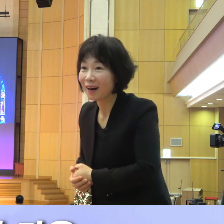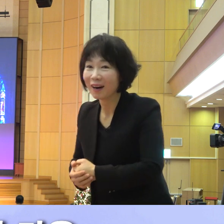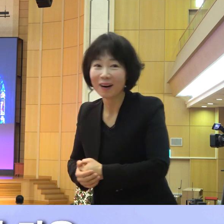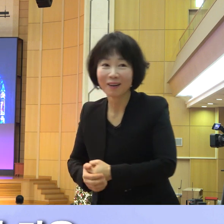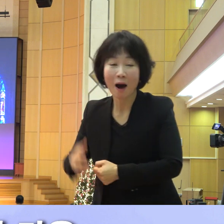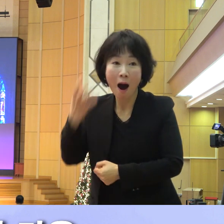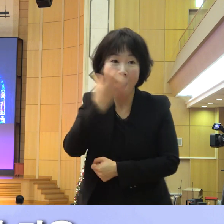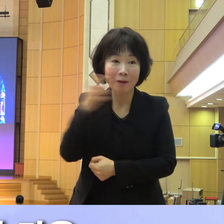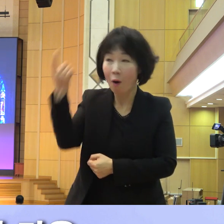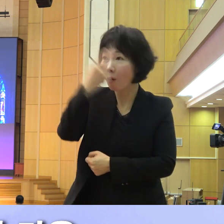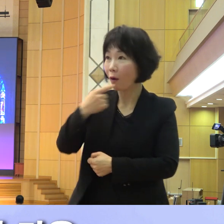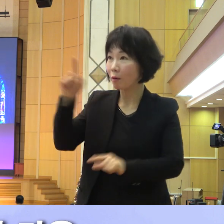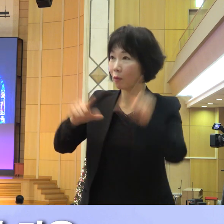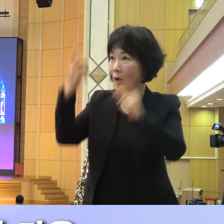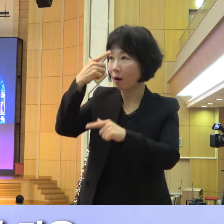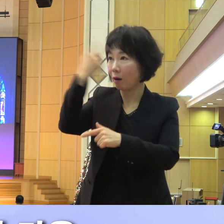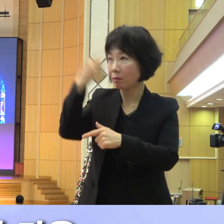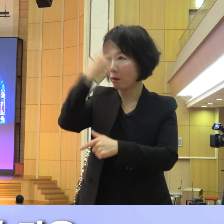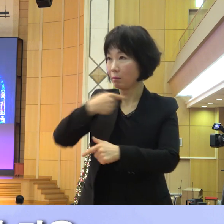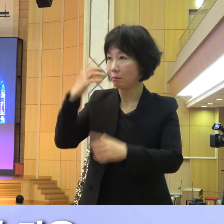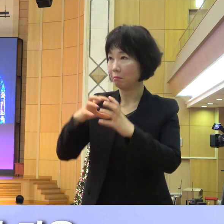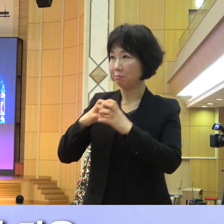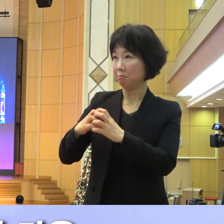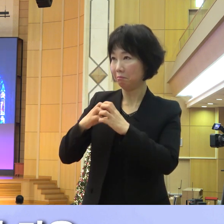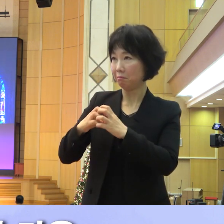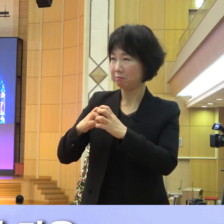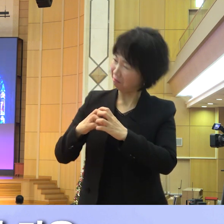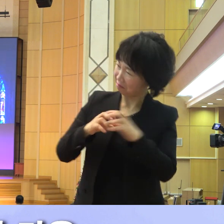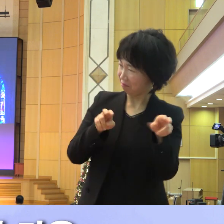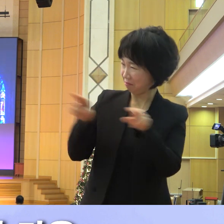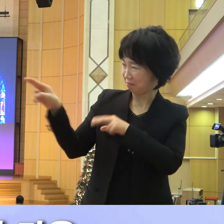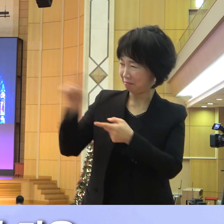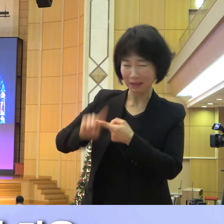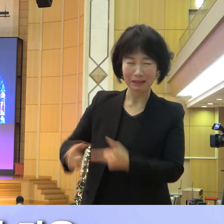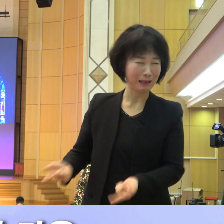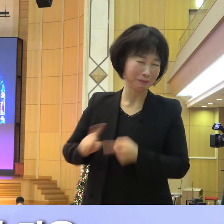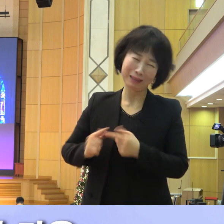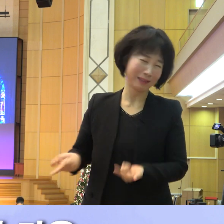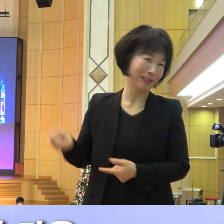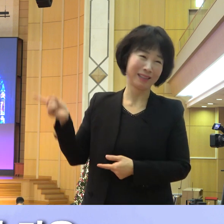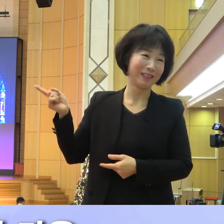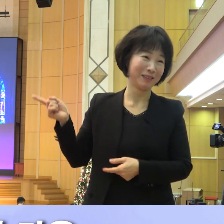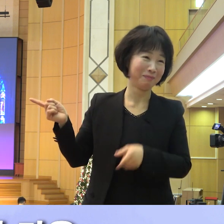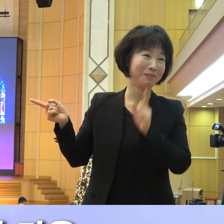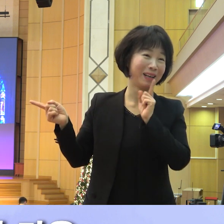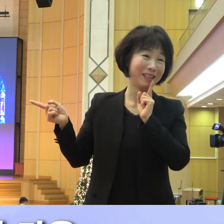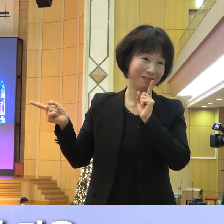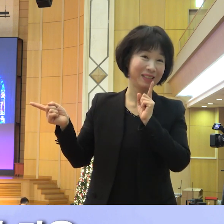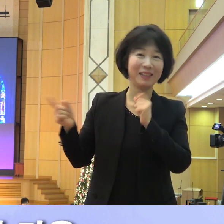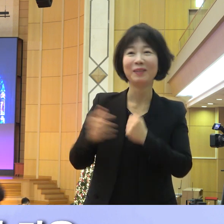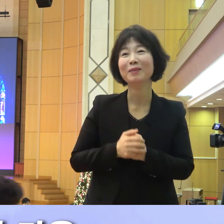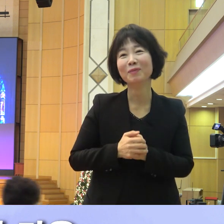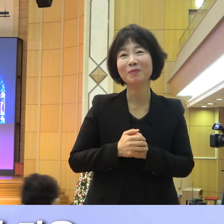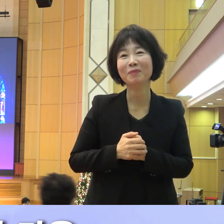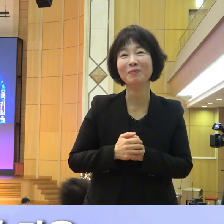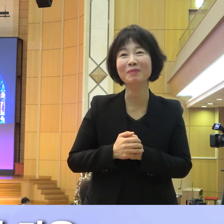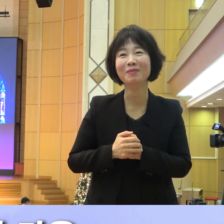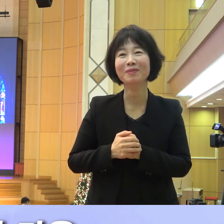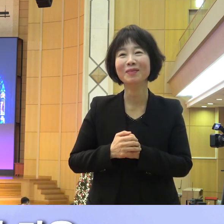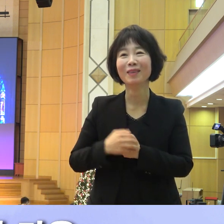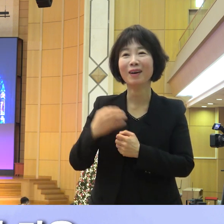오늘 집에 가서 좀 많이 들으시고 오늘 저희 송구 예배 드릴 때에는 그냥